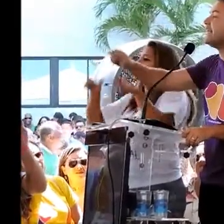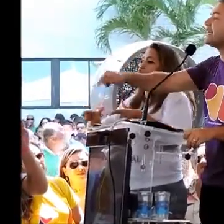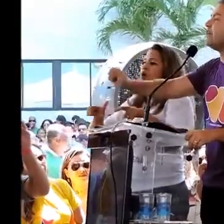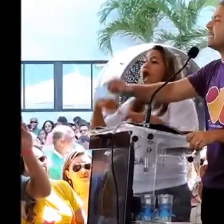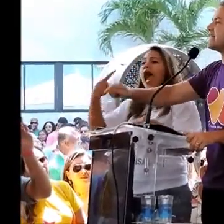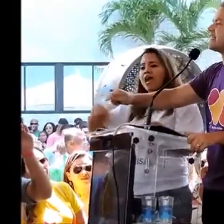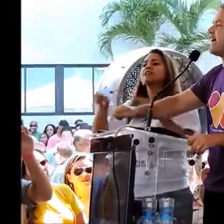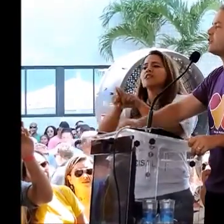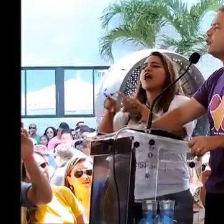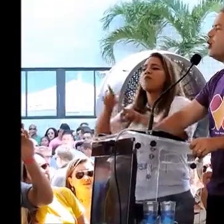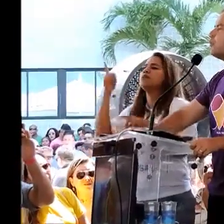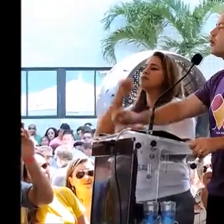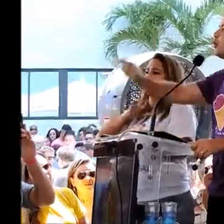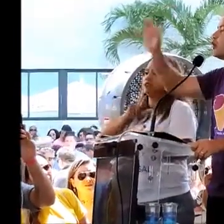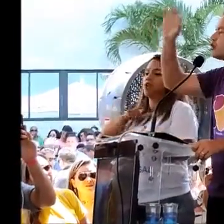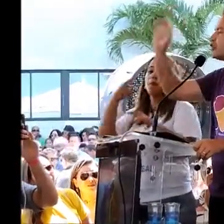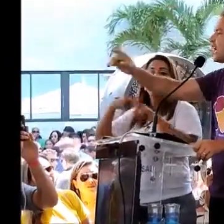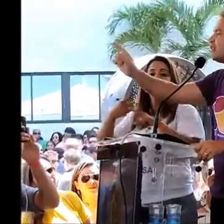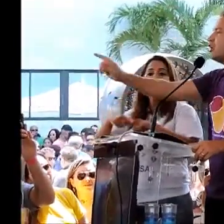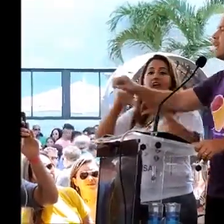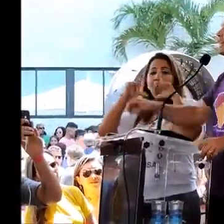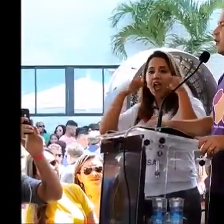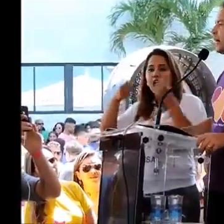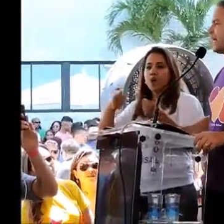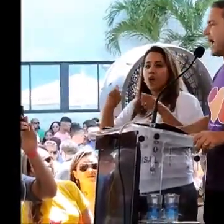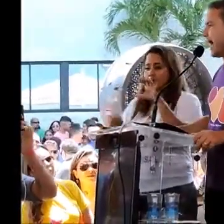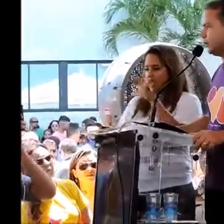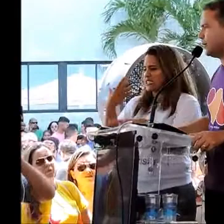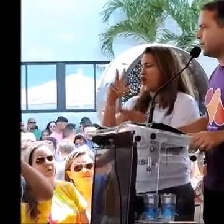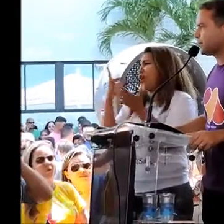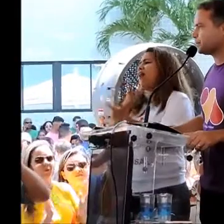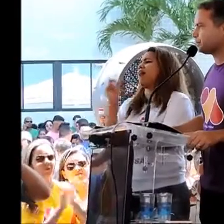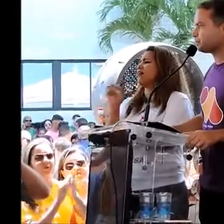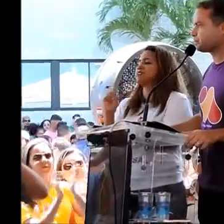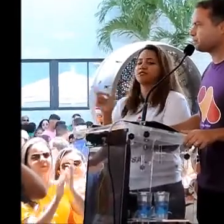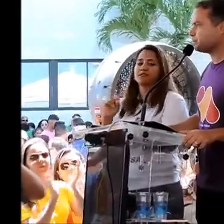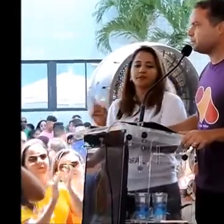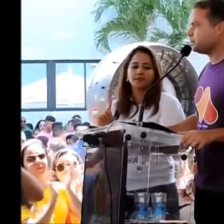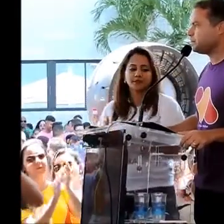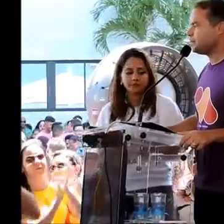lugares, aqui também dá certo, porque o nosso estado não nasceu para dar errado.